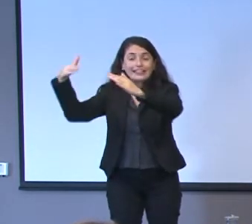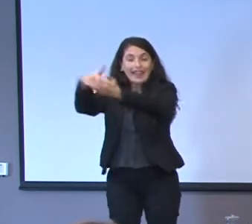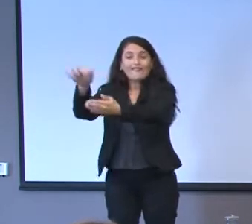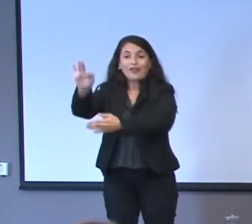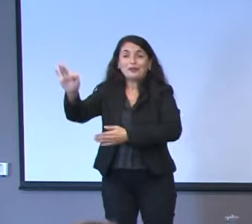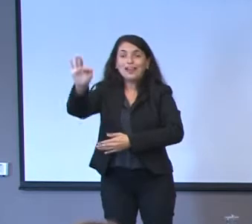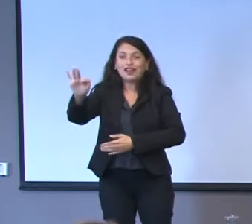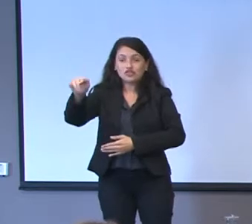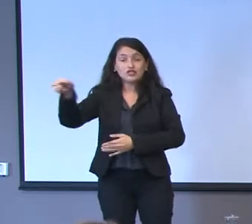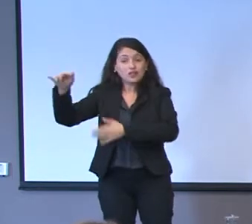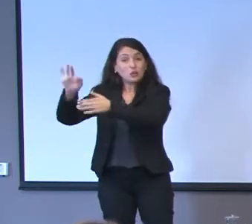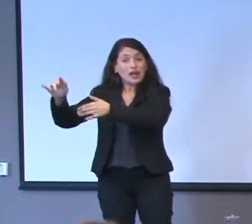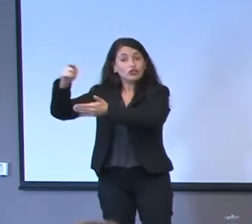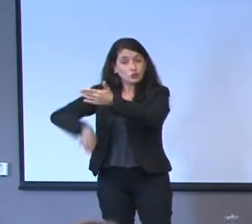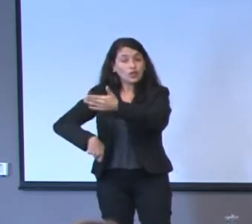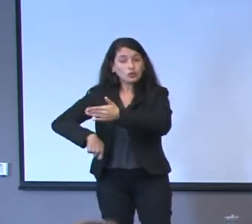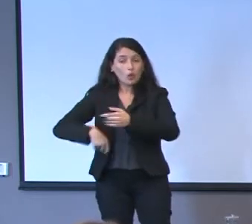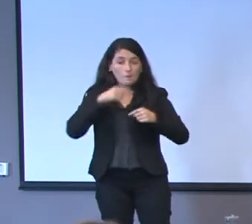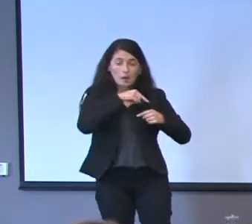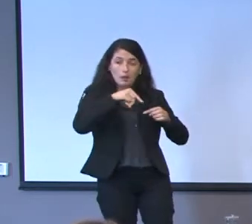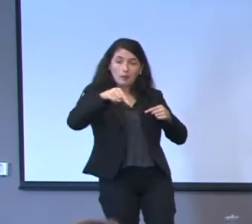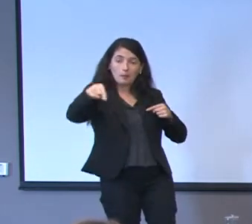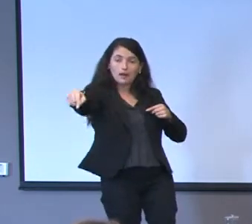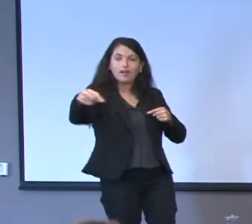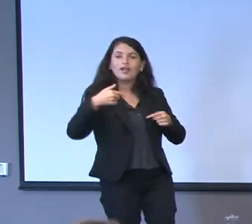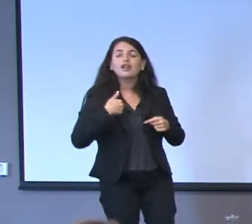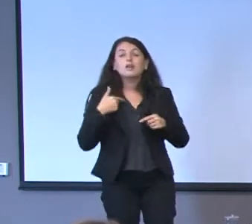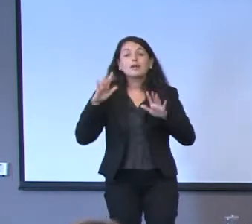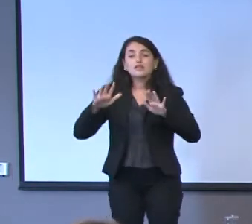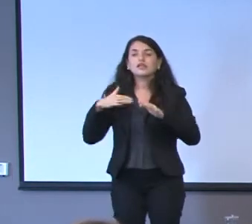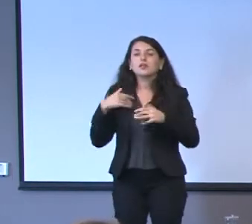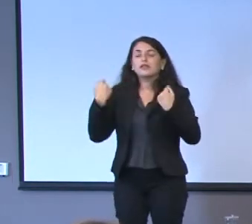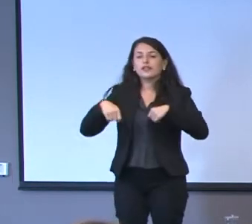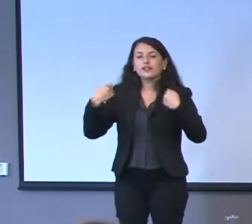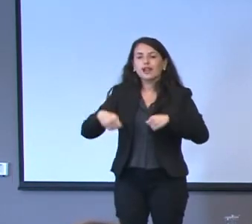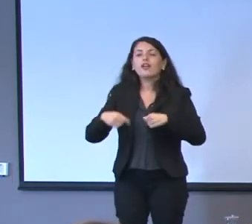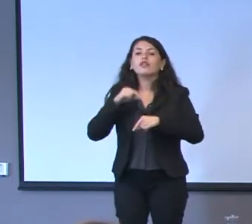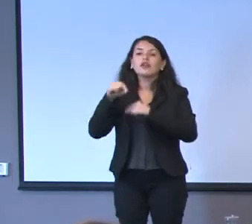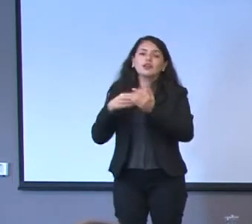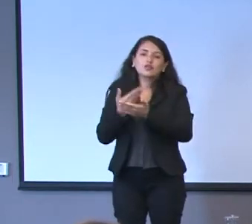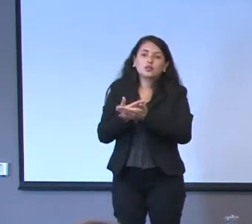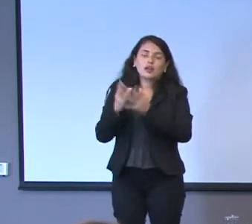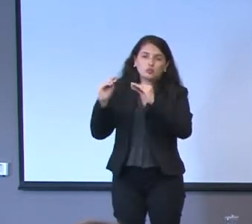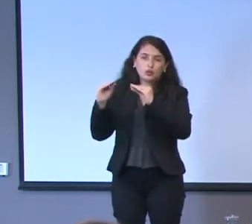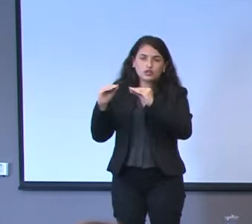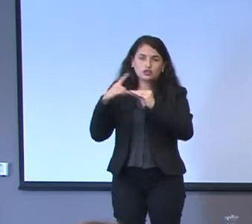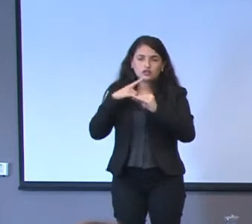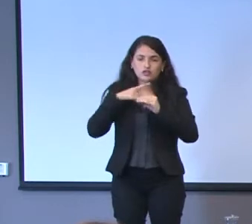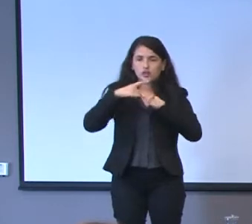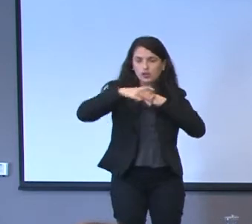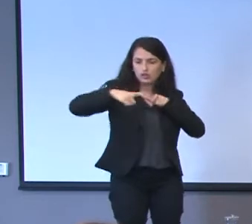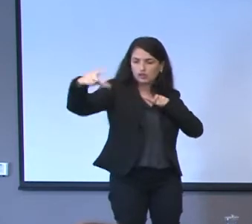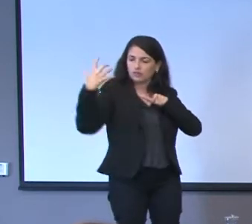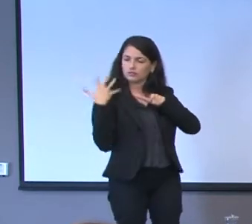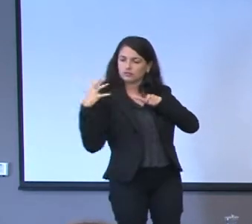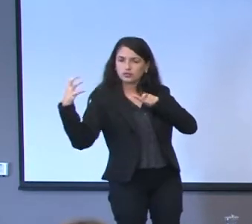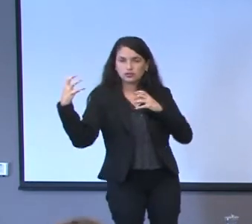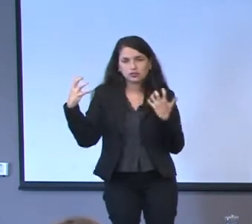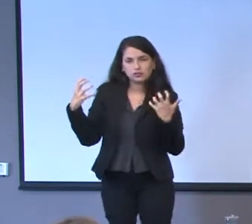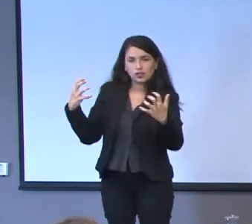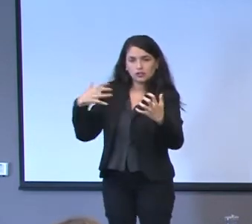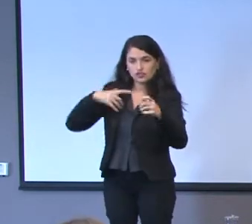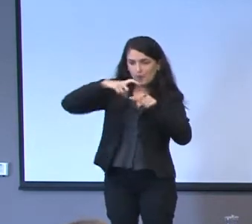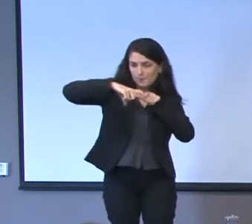que diabos as universidades adoram tanto reservas ecológicas que tem passarela pelo meio. Reservas ecológicas, sim, mas